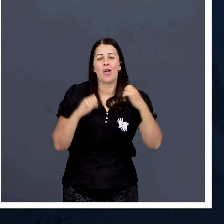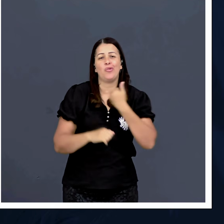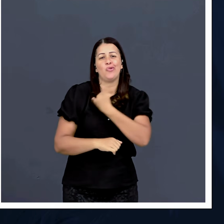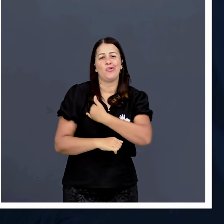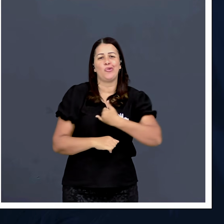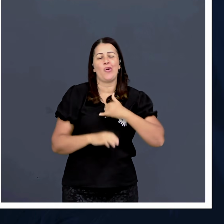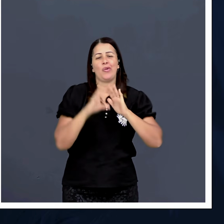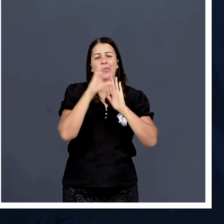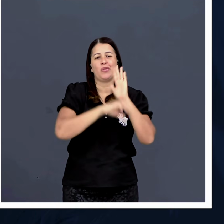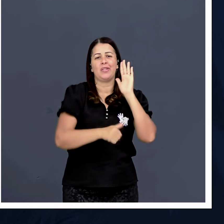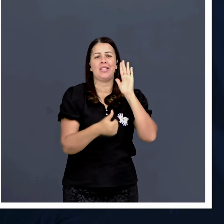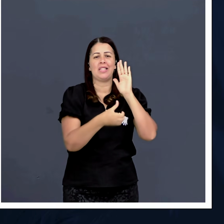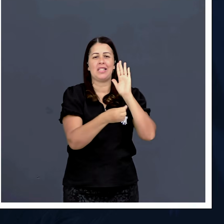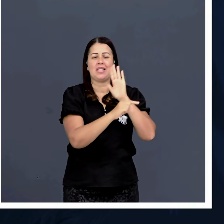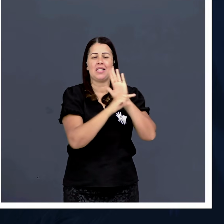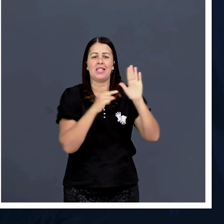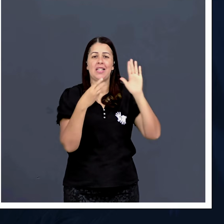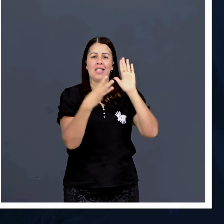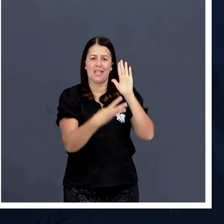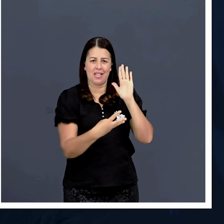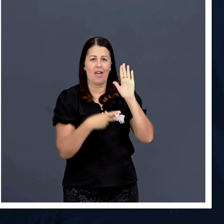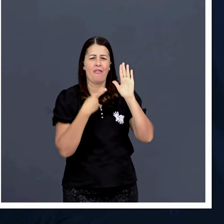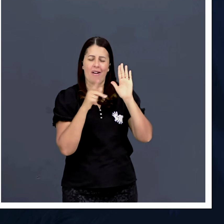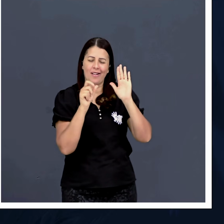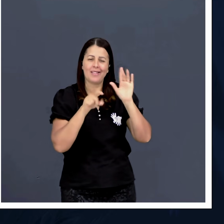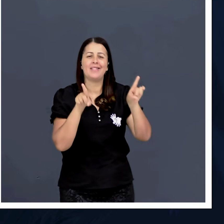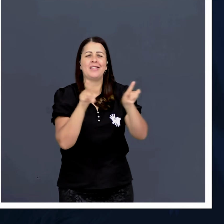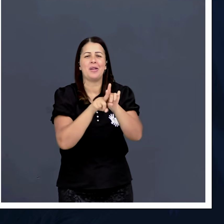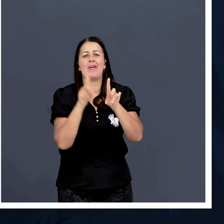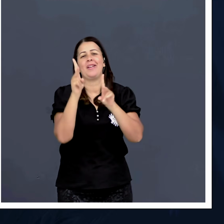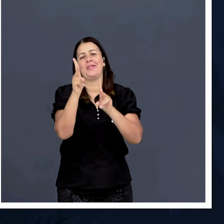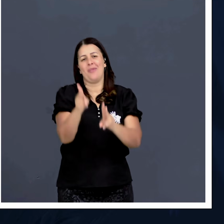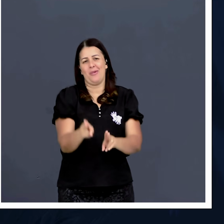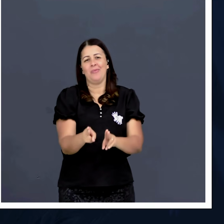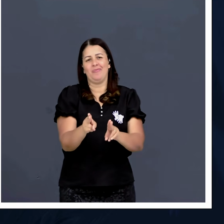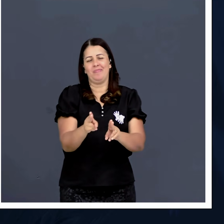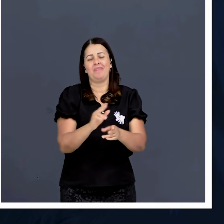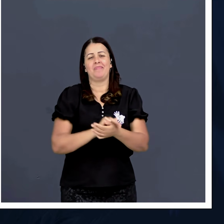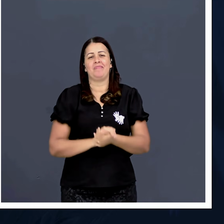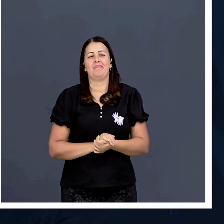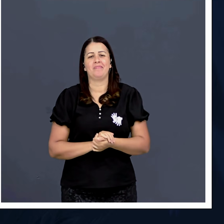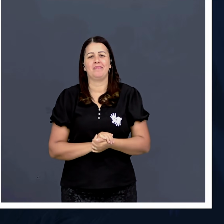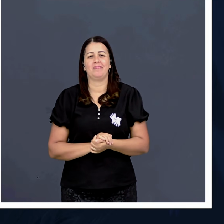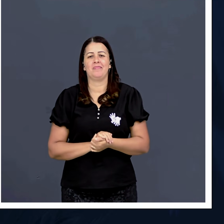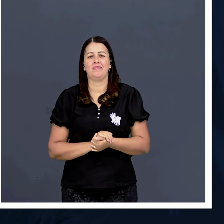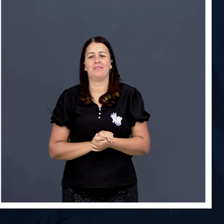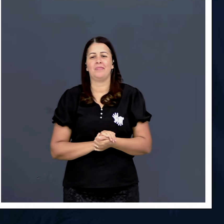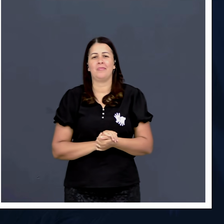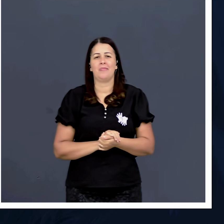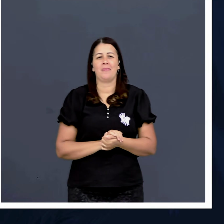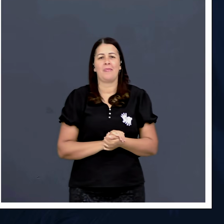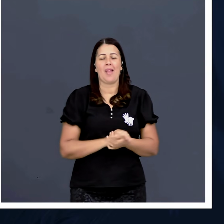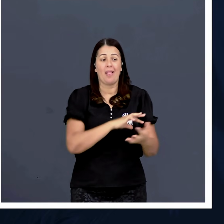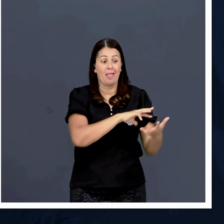João 16:3, outra passagem também bem conhecida, diz assim: no mundo